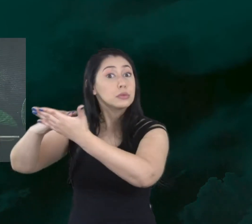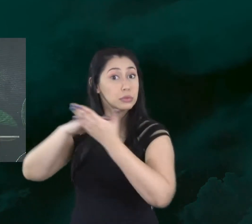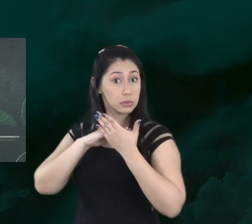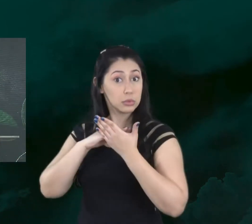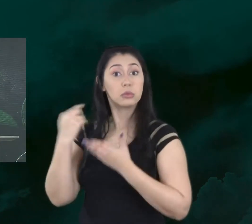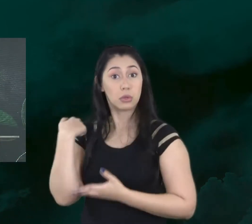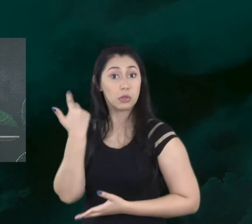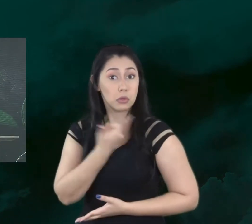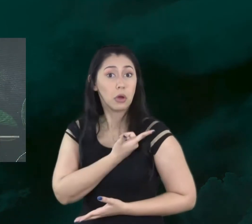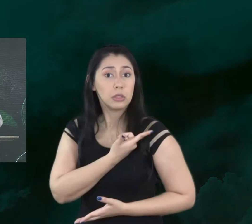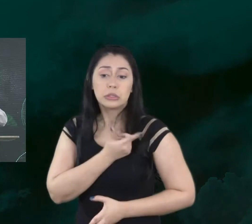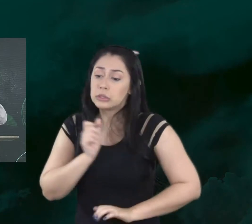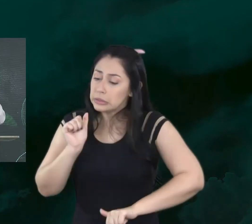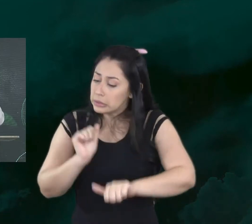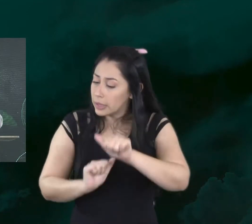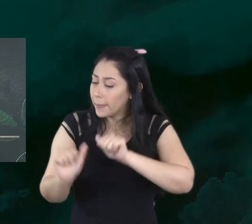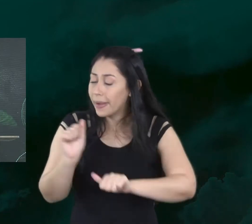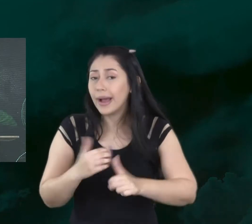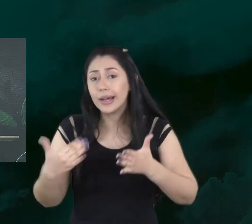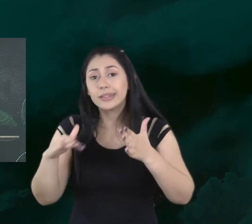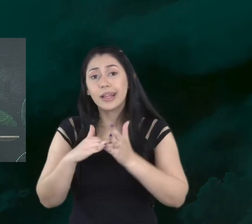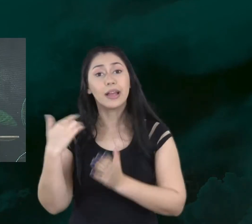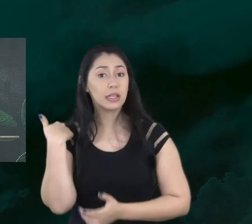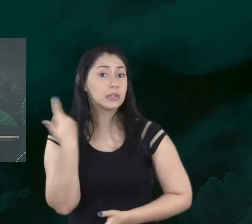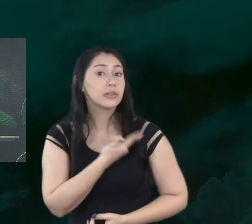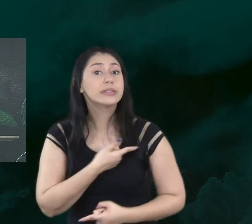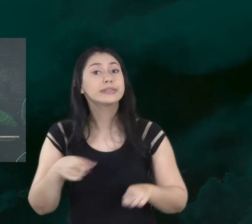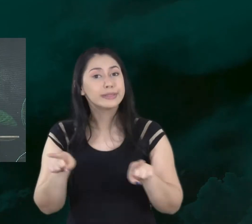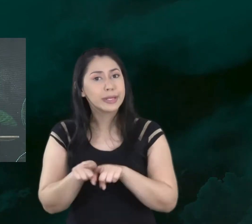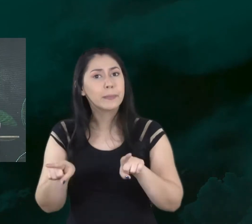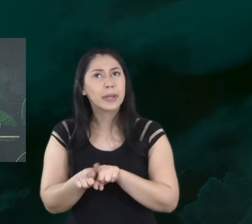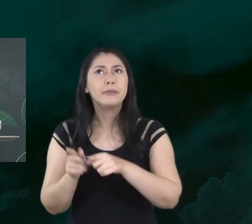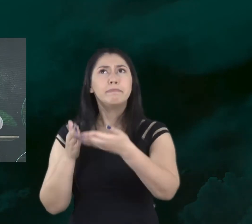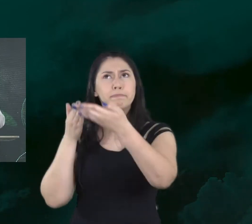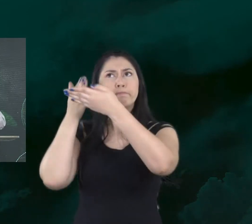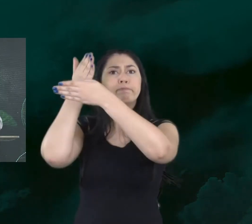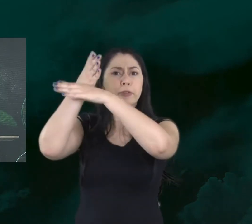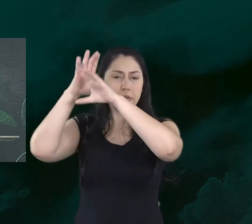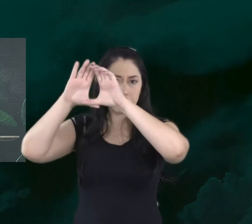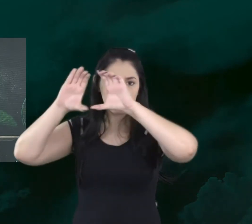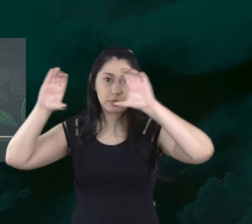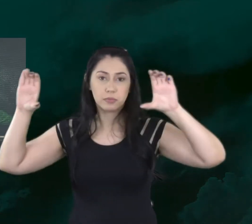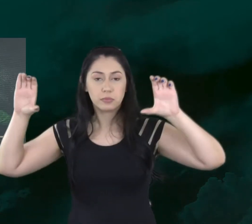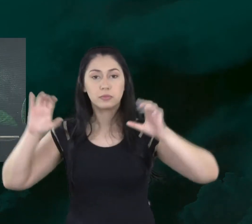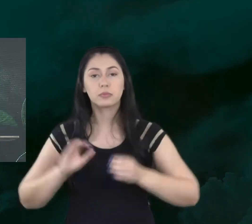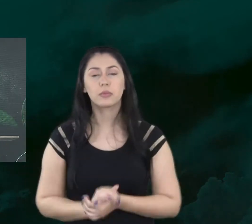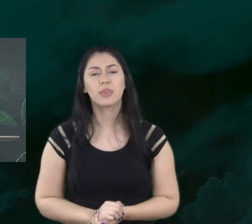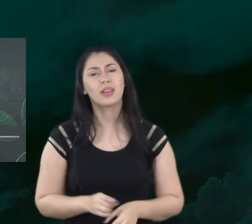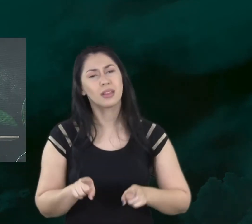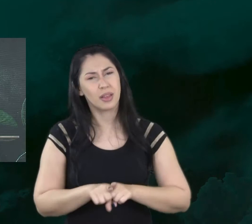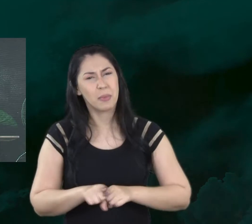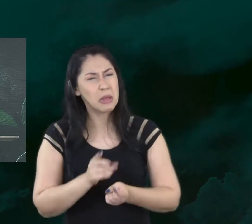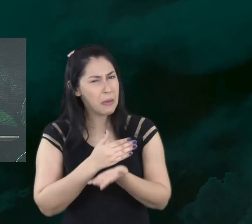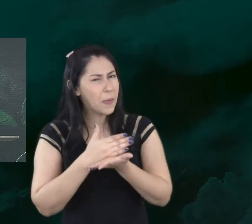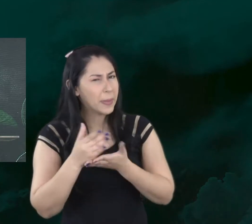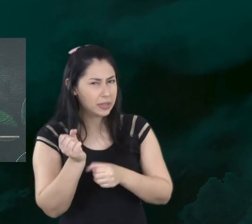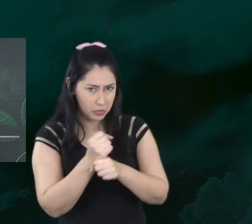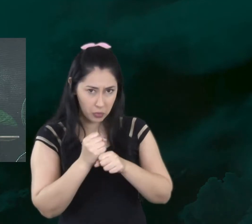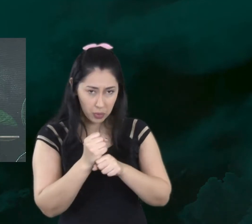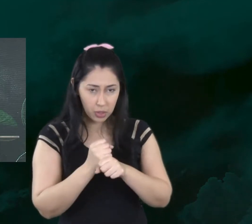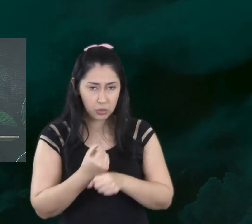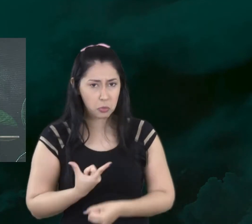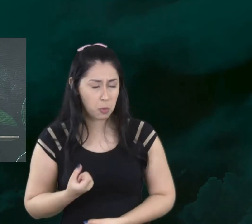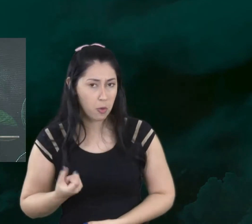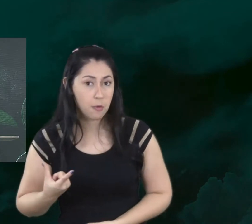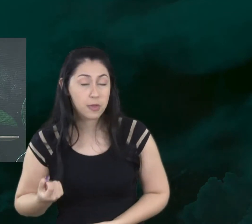nós cheguemos lá também até a glória de Deus. E por outro lado, neste ano ainda, no começo do ano, nós vimos que não só